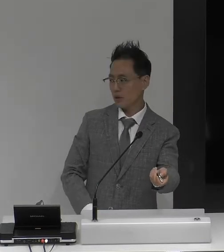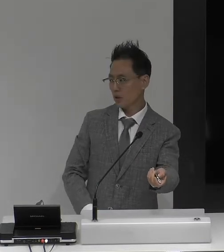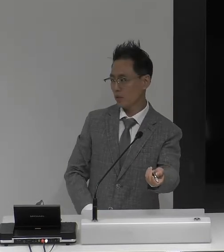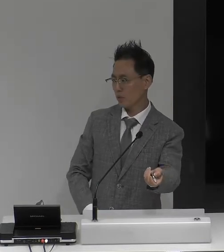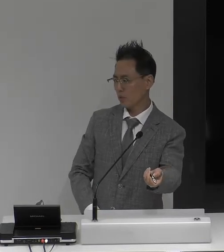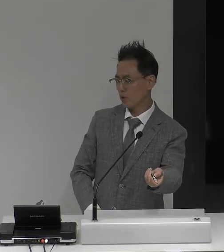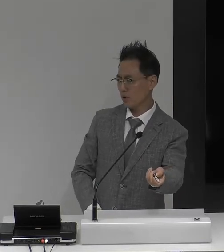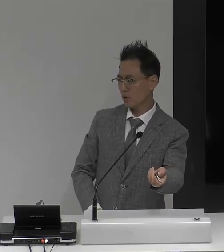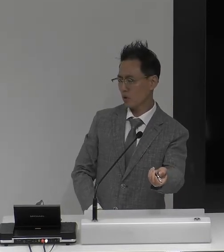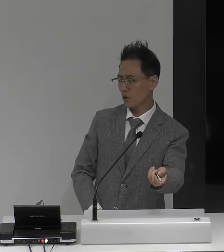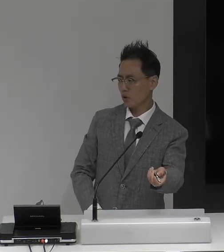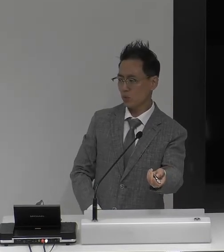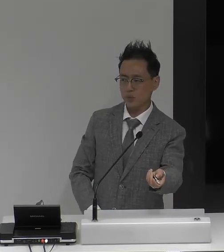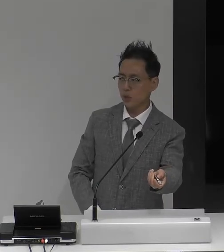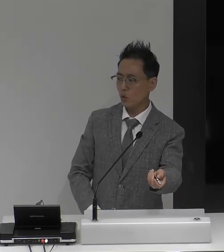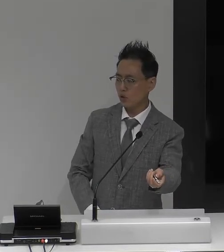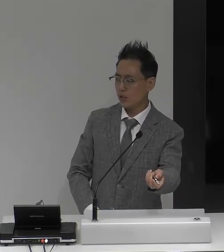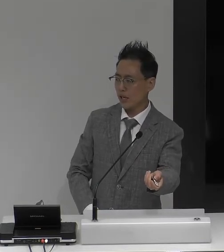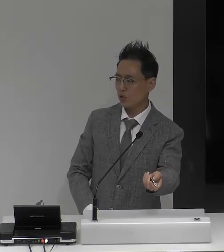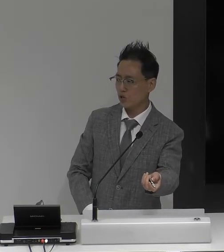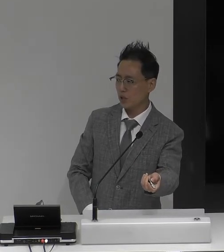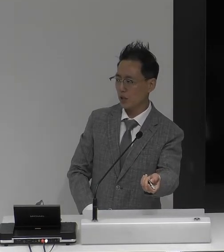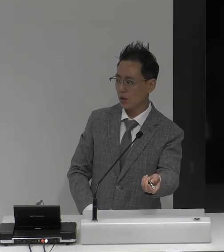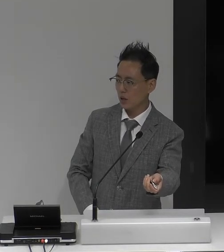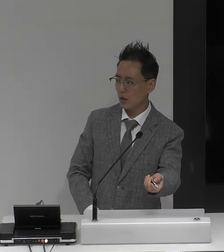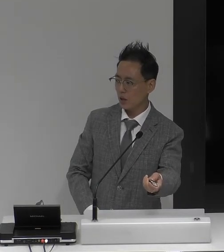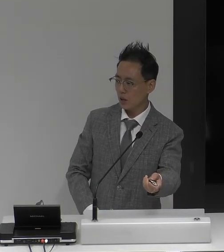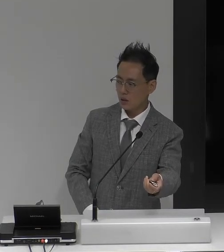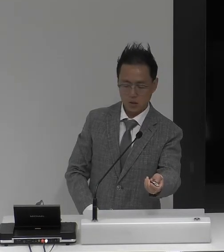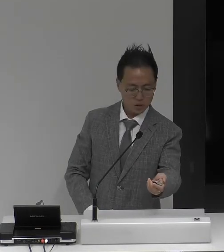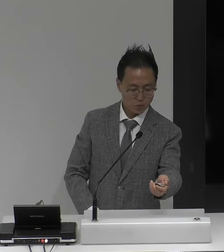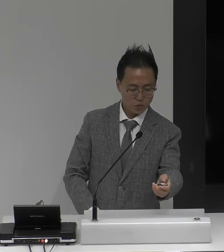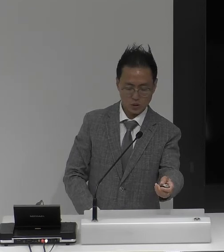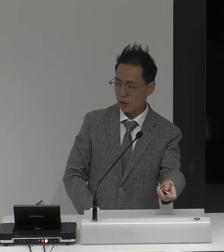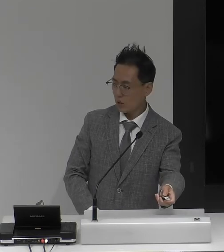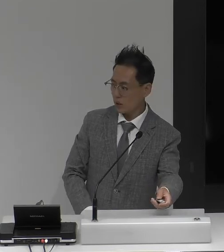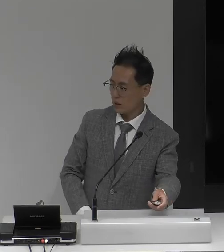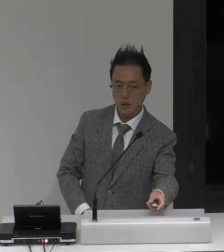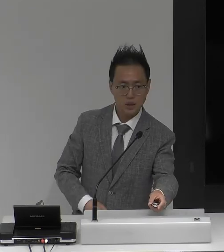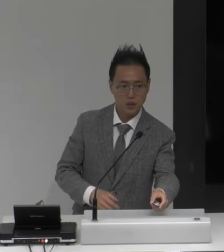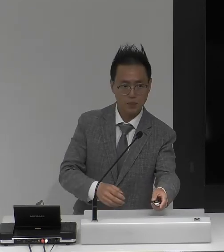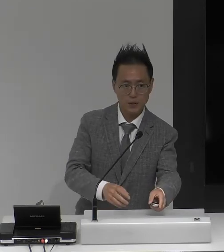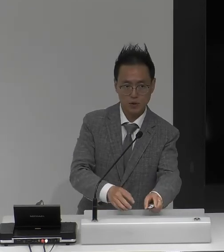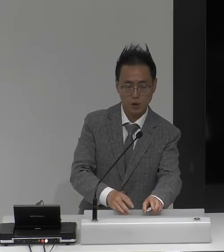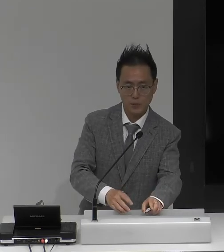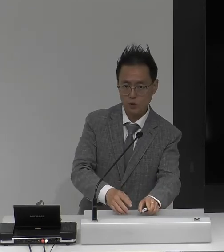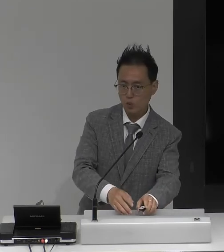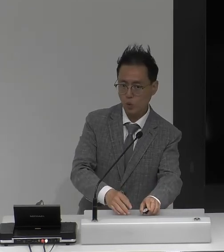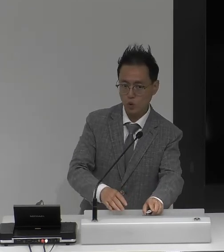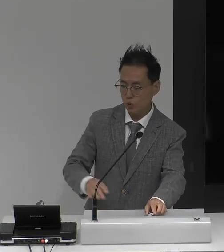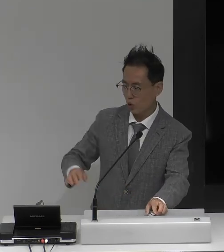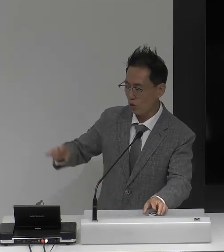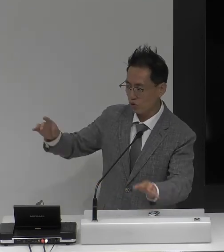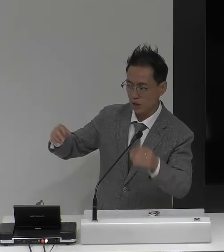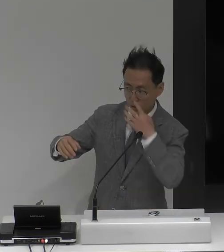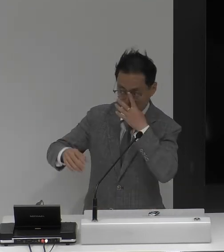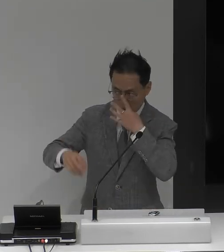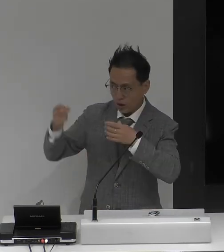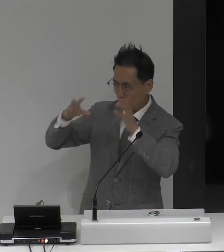이거 저거를 좀 키보드를 아예 주실래요? 키보드가 더 나을 것 같은데. 옆에서 좀 보고 좀 넘겨주세요. 또